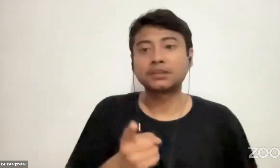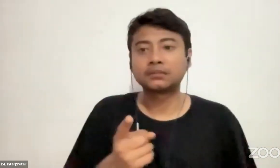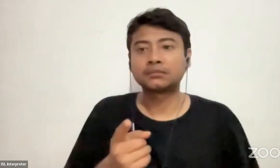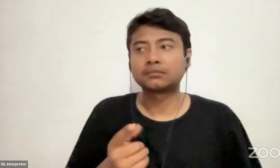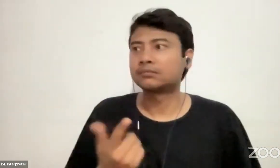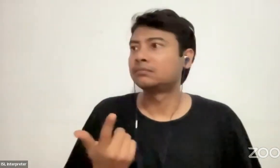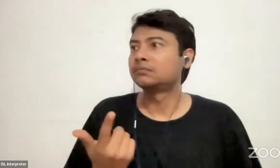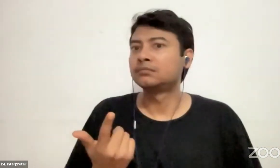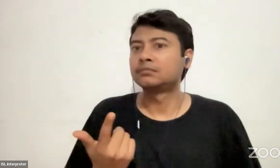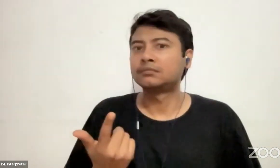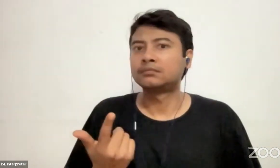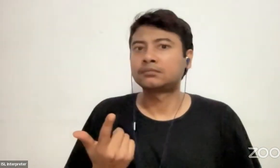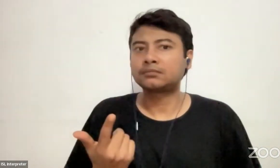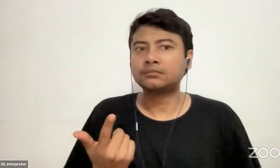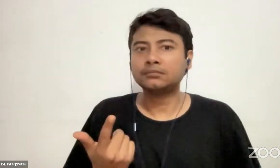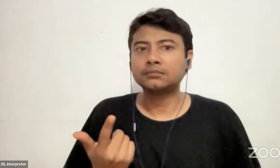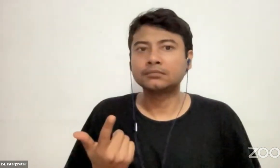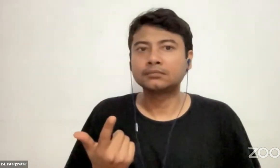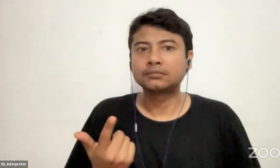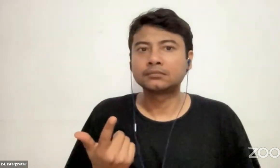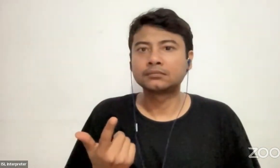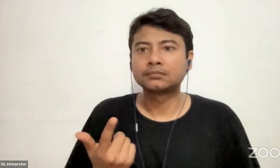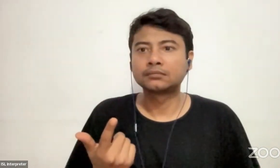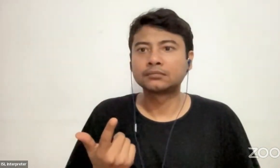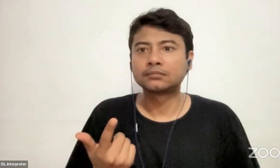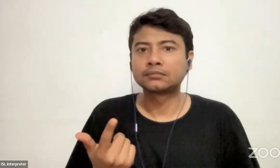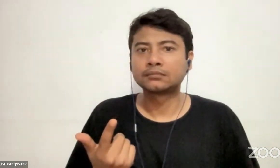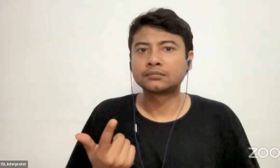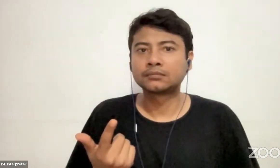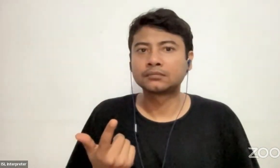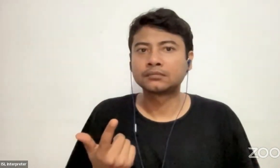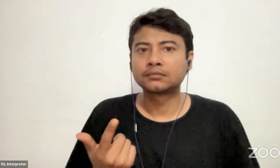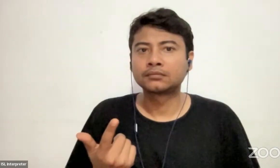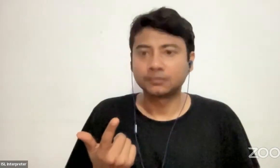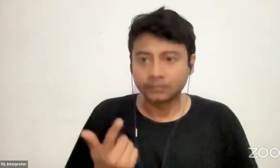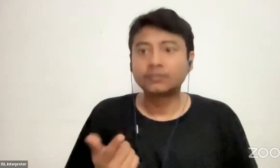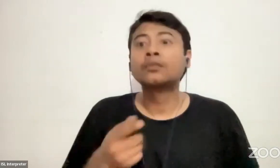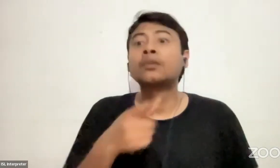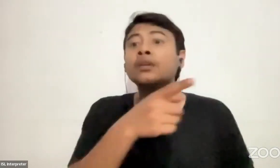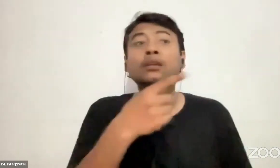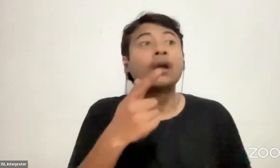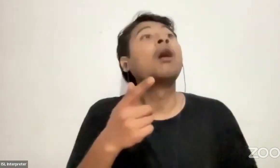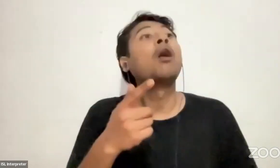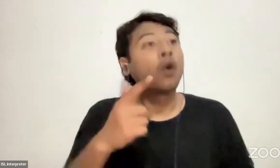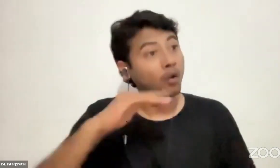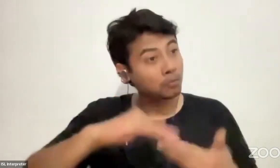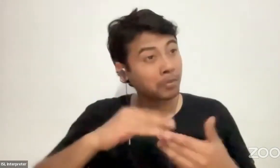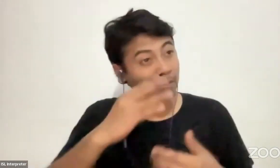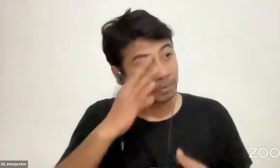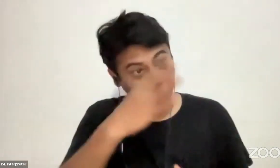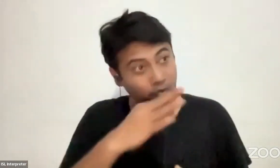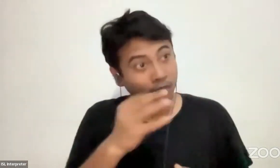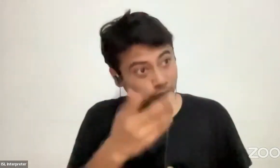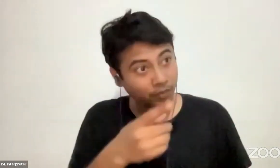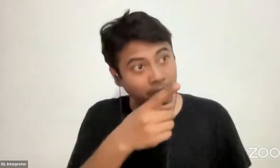तो सुंदर, किसी को बोलेंगे सुंदर पत्नी चाहिए तो वो कहेंगे अच्छा भगवान शिव की पूजा करो, सुंदर पत्नी मिलेगी।